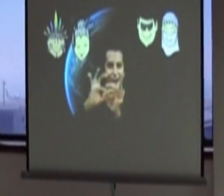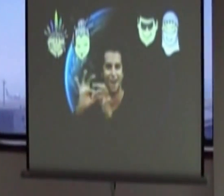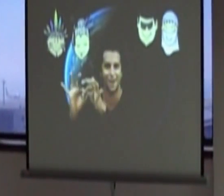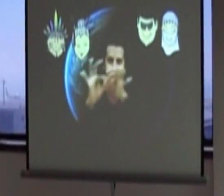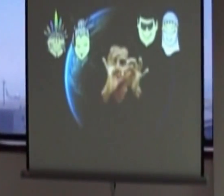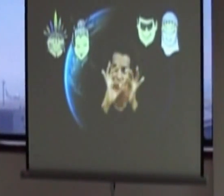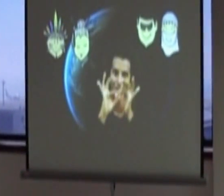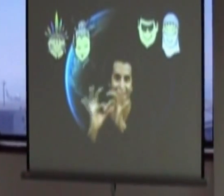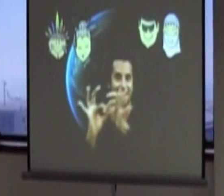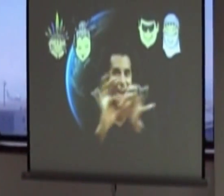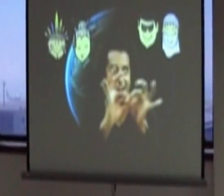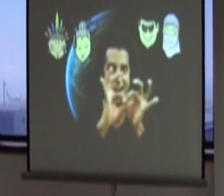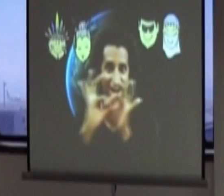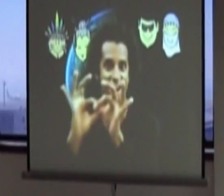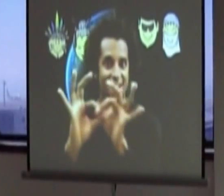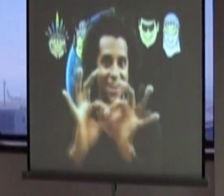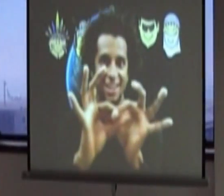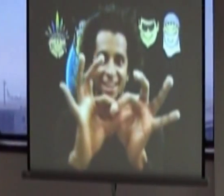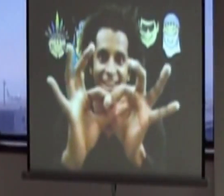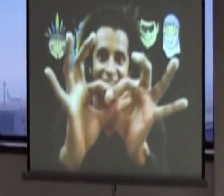união por um mundo melhor.